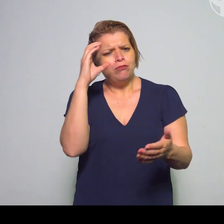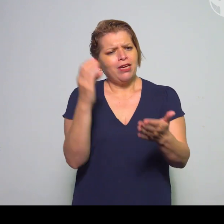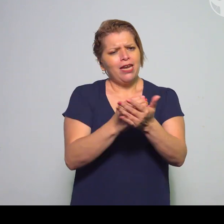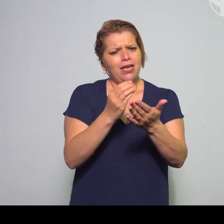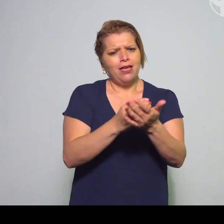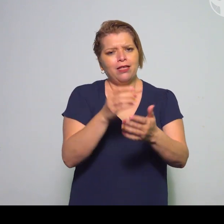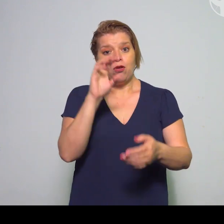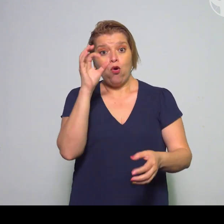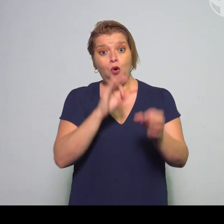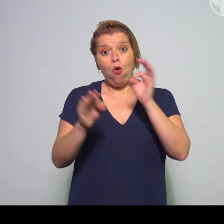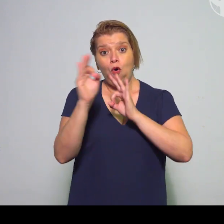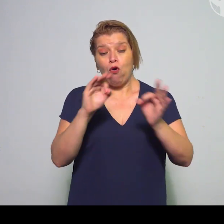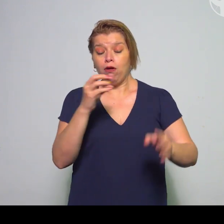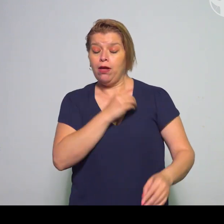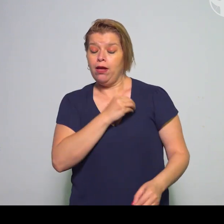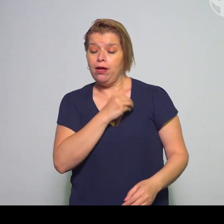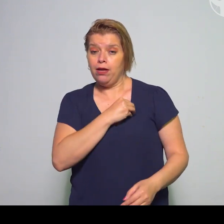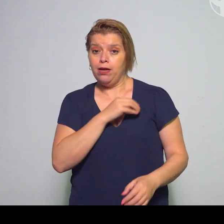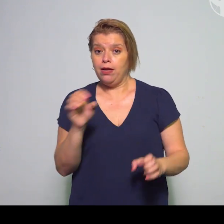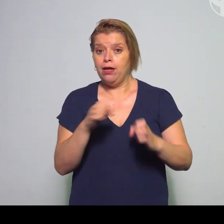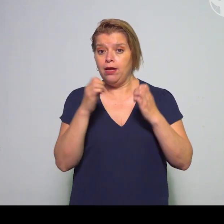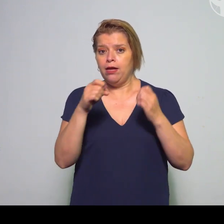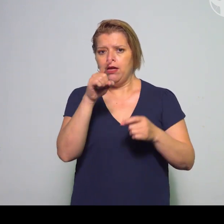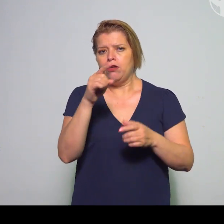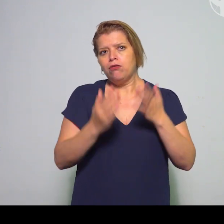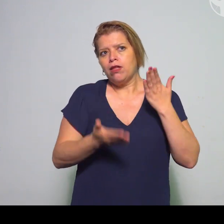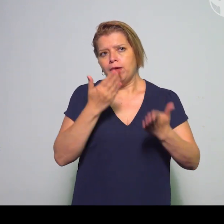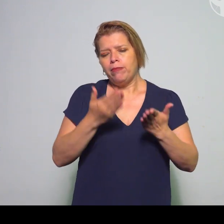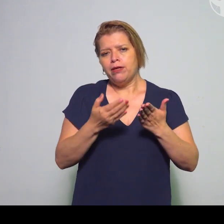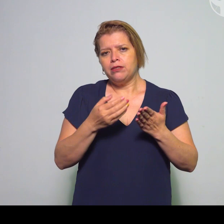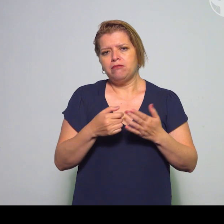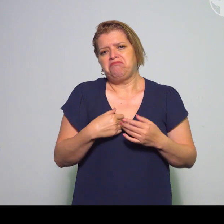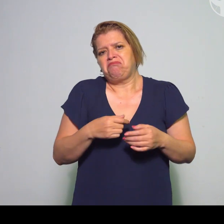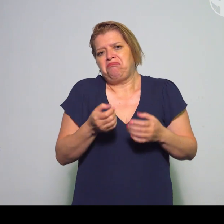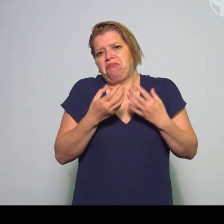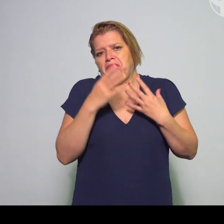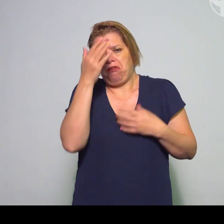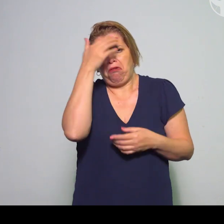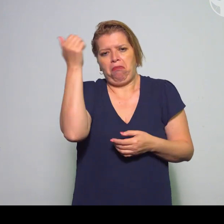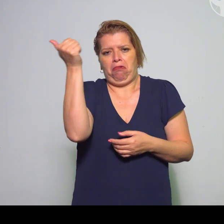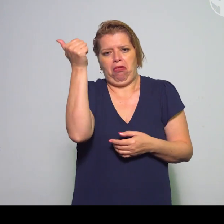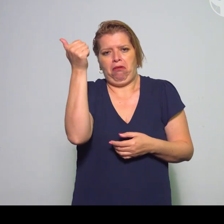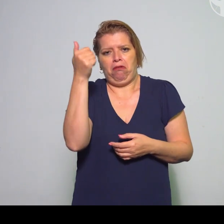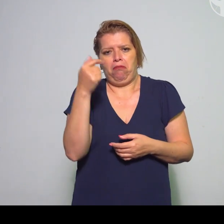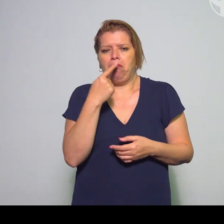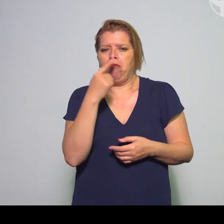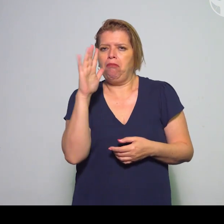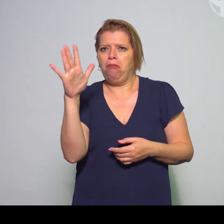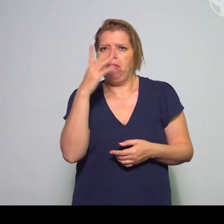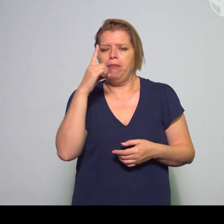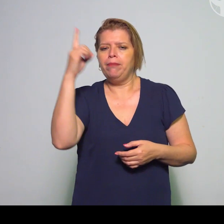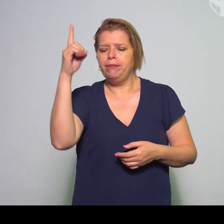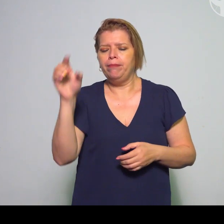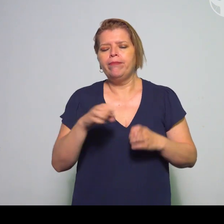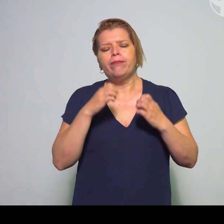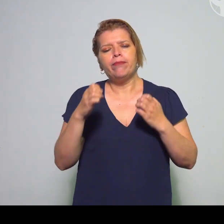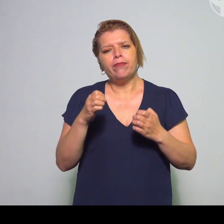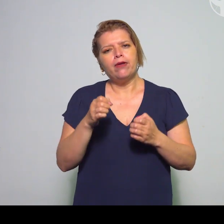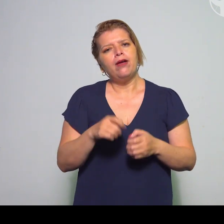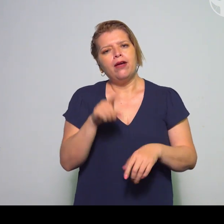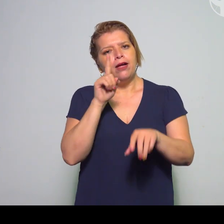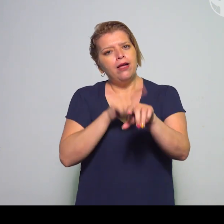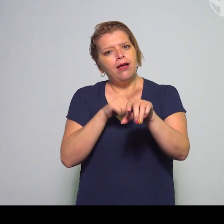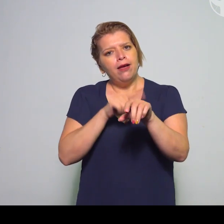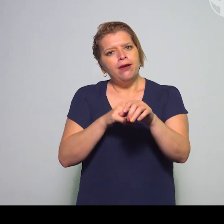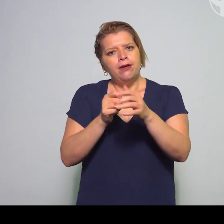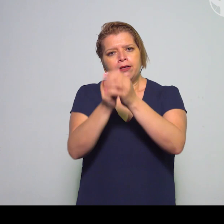tú creías y entonces te has dado por vencida o te has dado por vencido? Si hay algo que a mí me gusta compartir, son esos